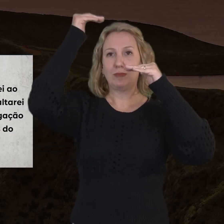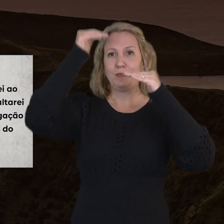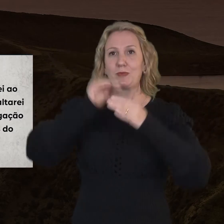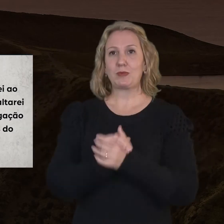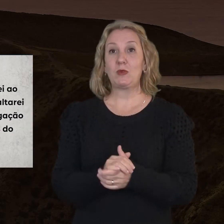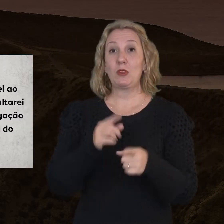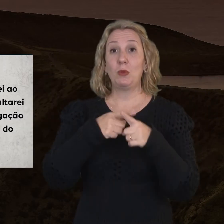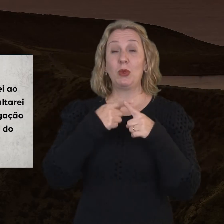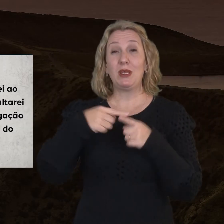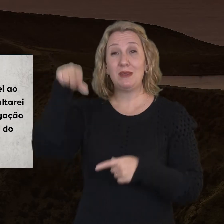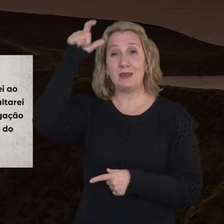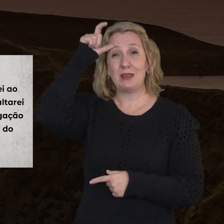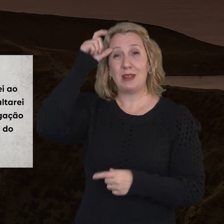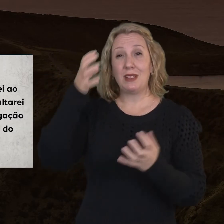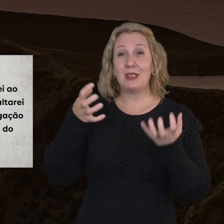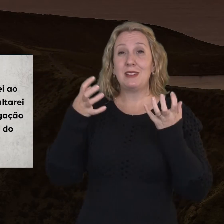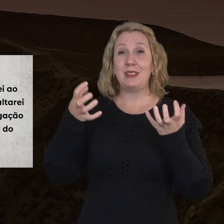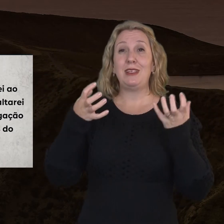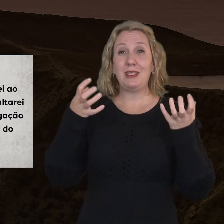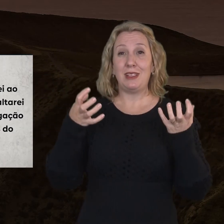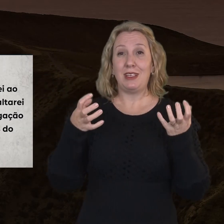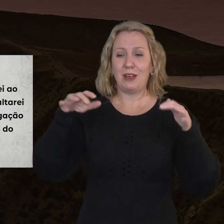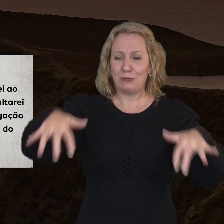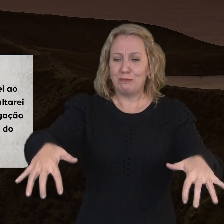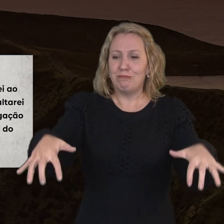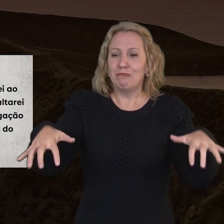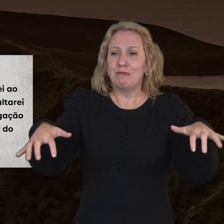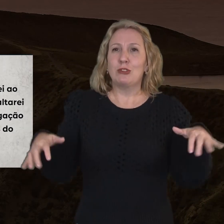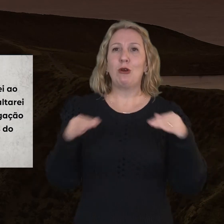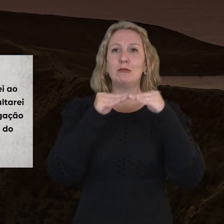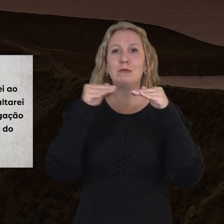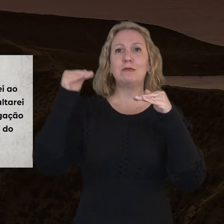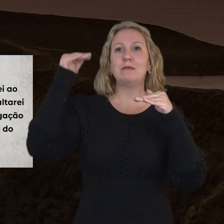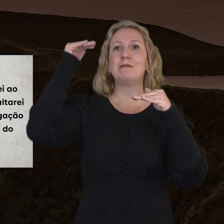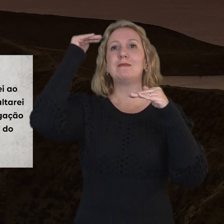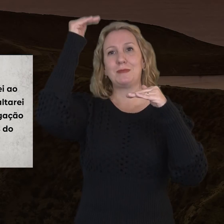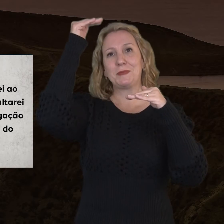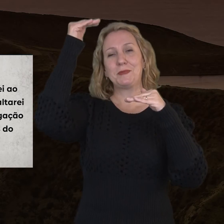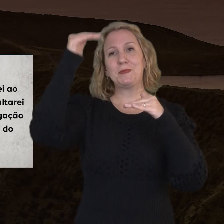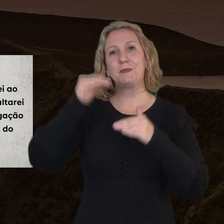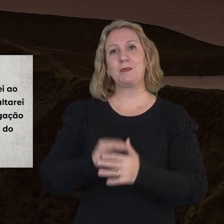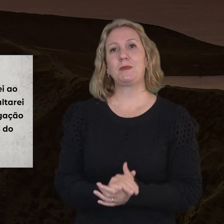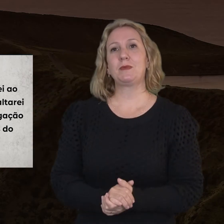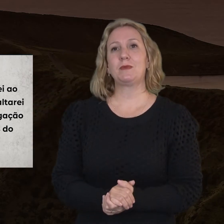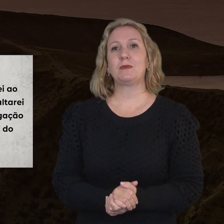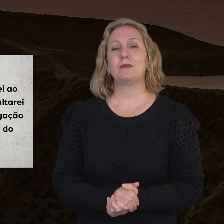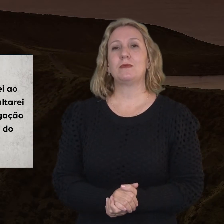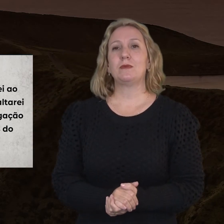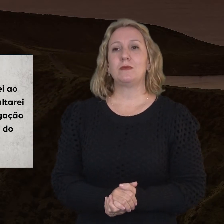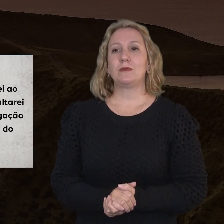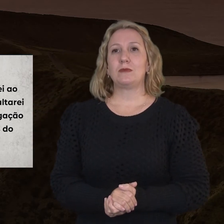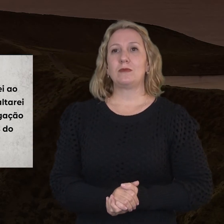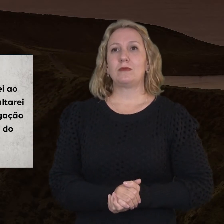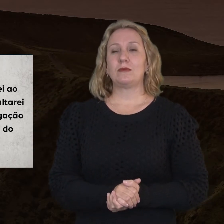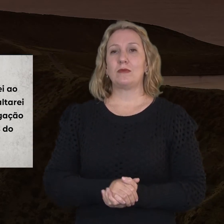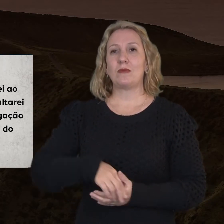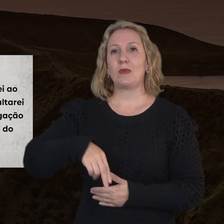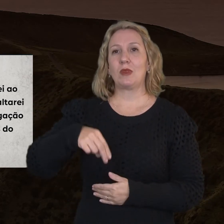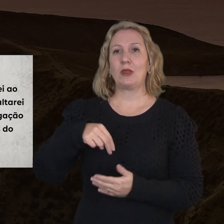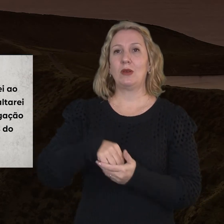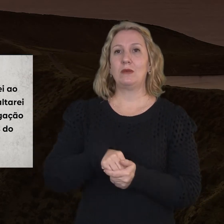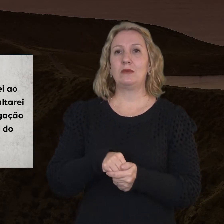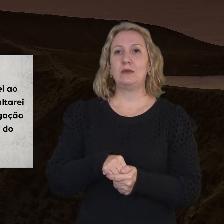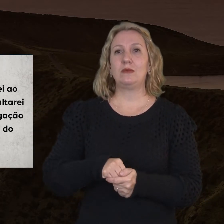arranjos ele queria exaltar o seu trono e no monte da congregação se assentar nas extremidades do norte norte aqui